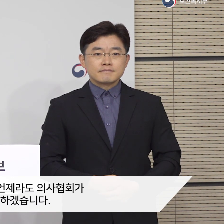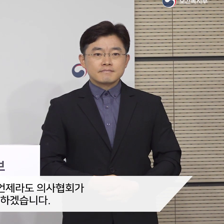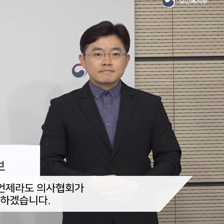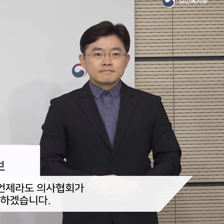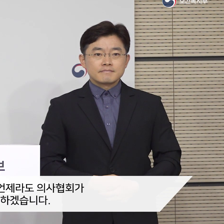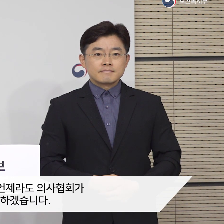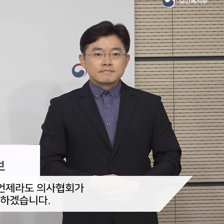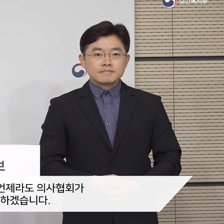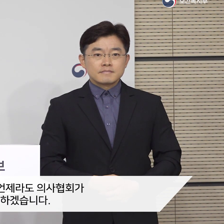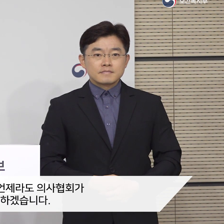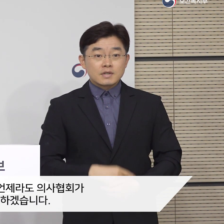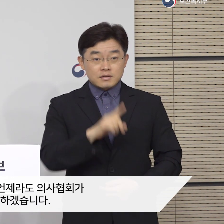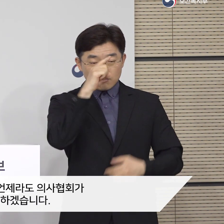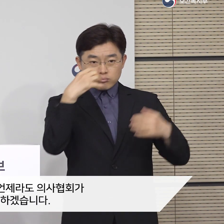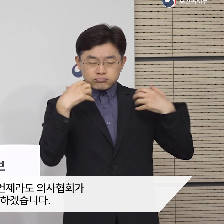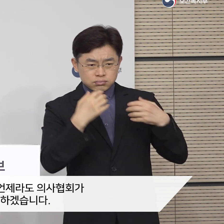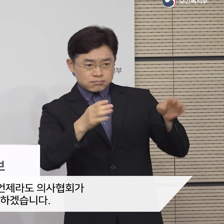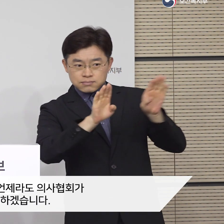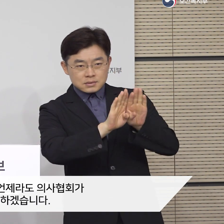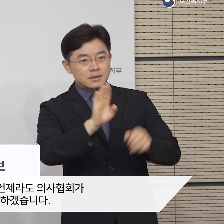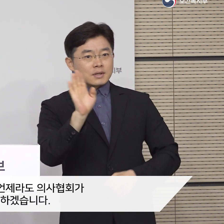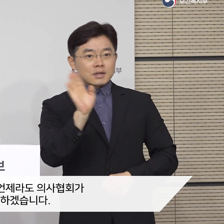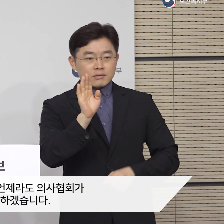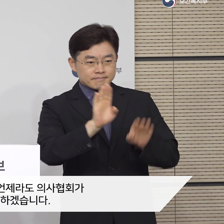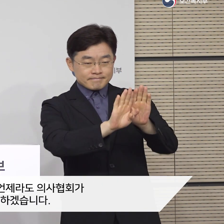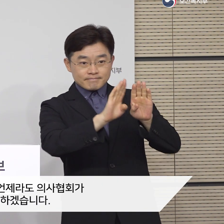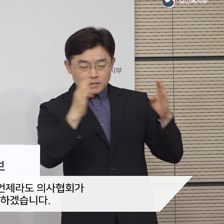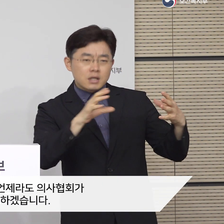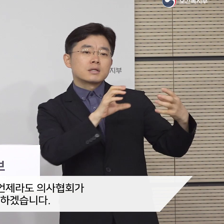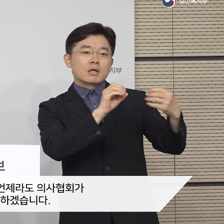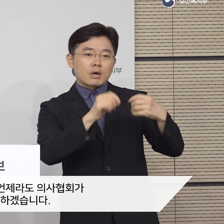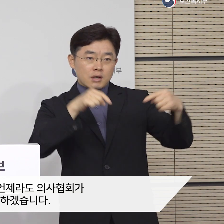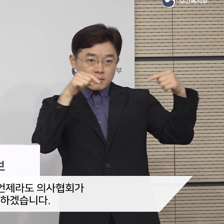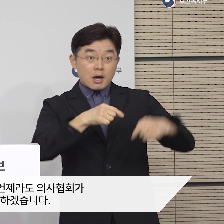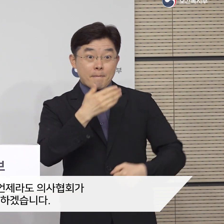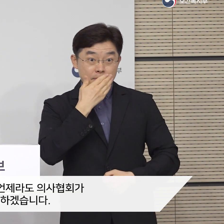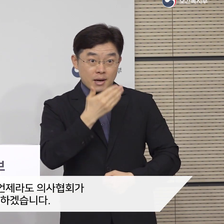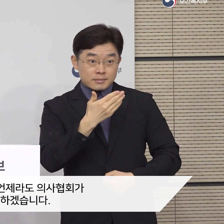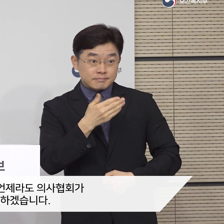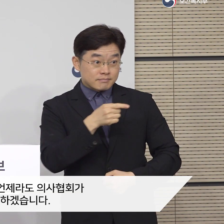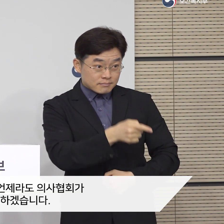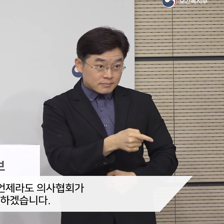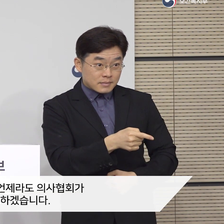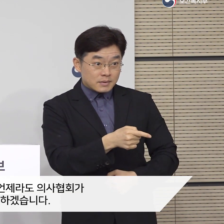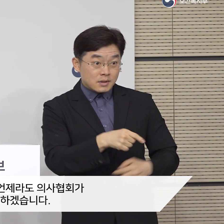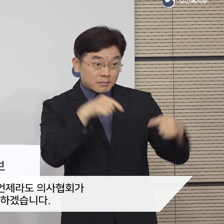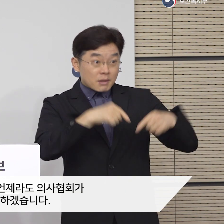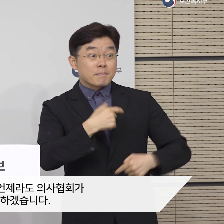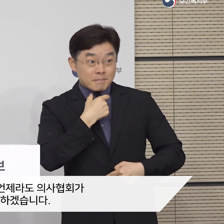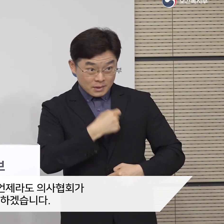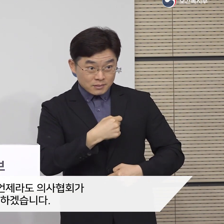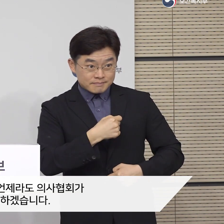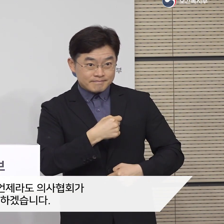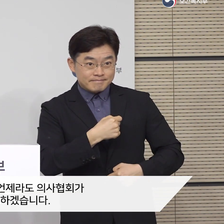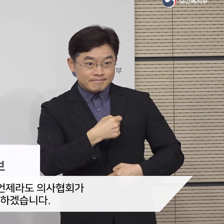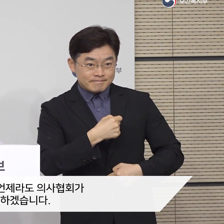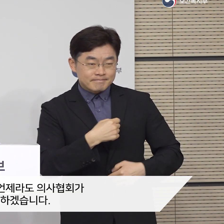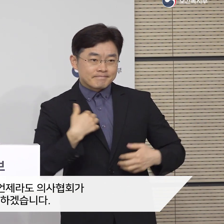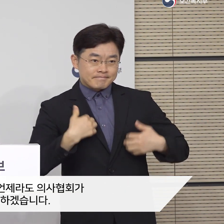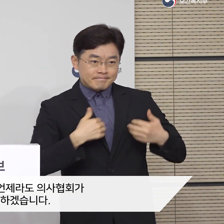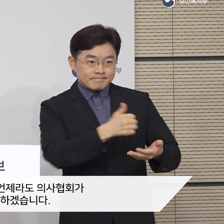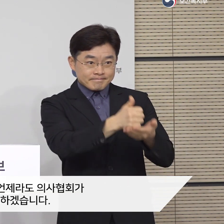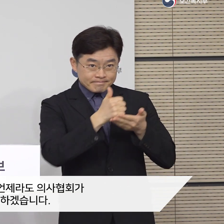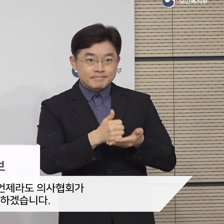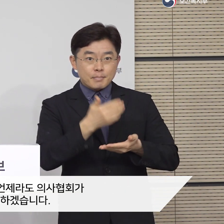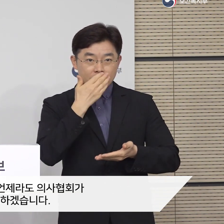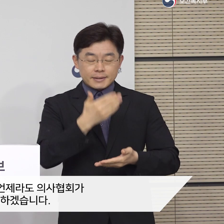마지막까지도 대화의 문은 열려 있으며 언제라도 의사협회가 협의의 장으로 들어오겠다고 한다면